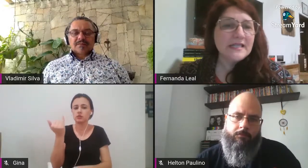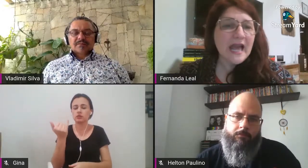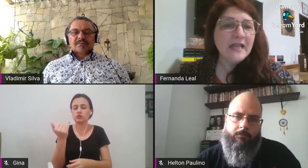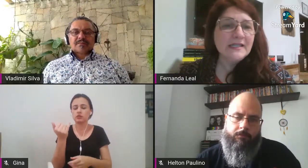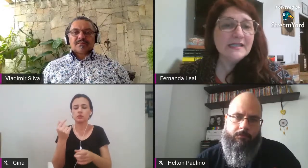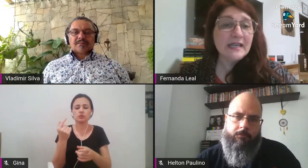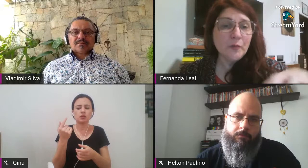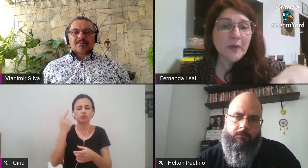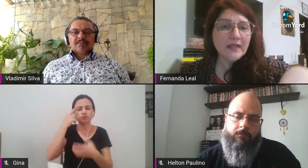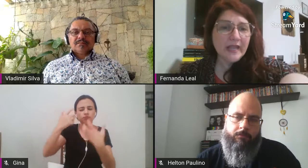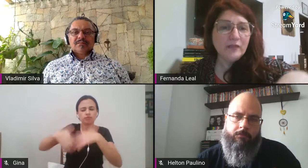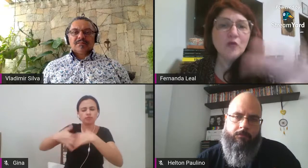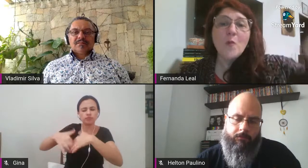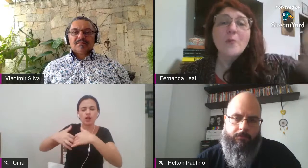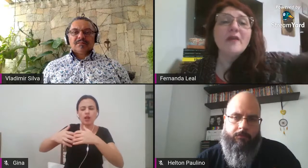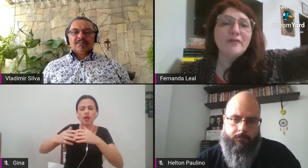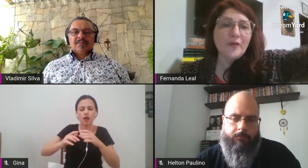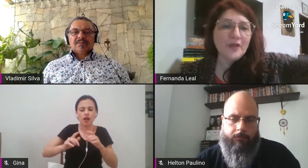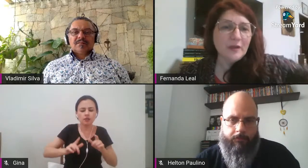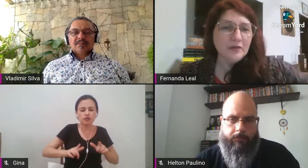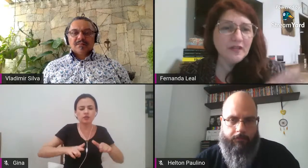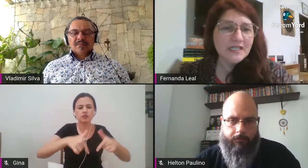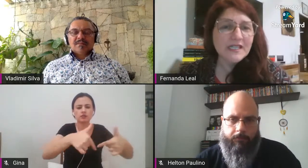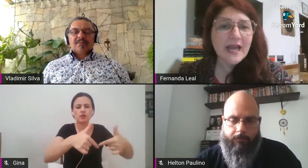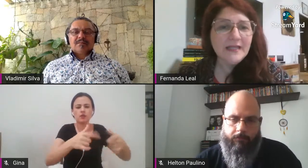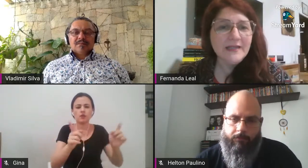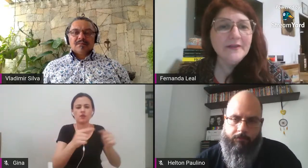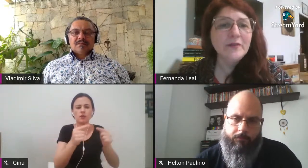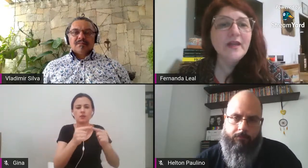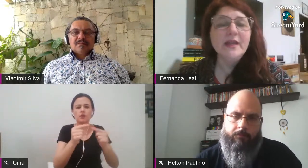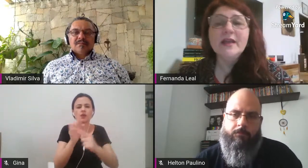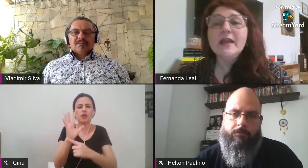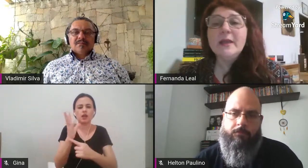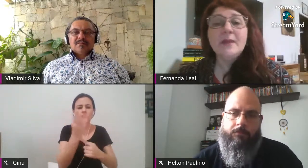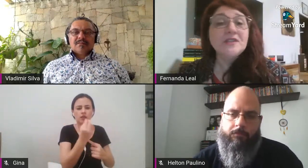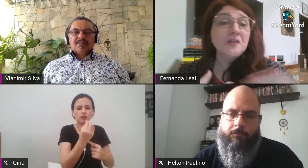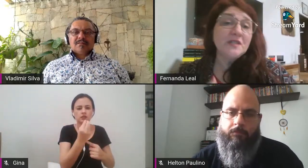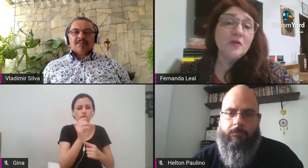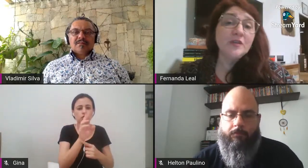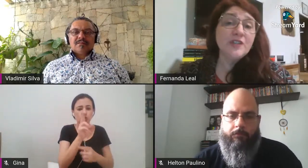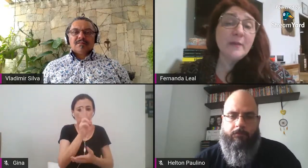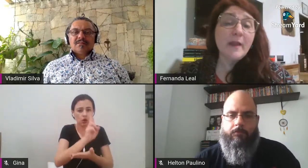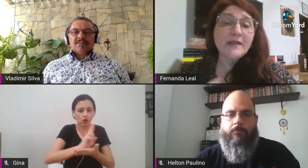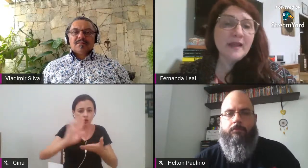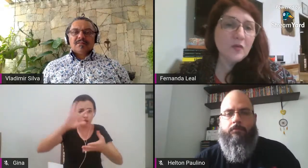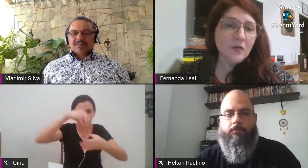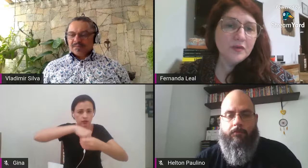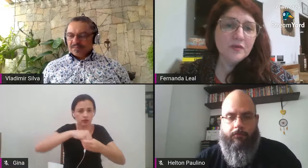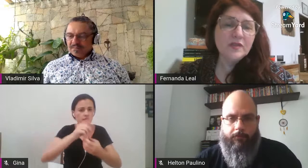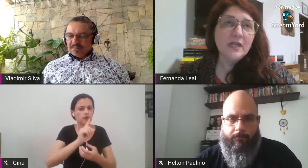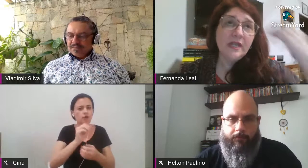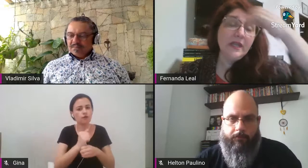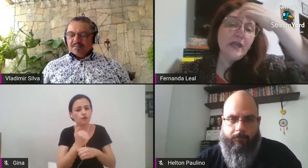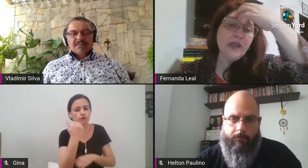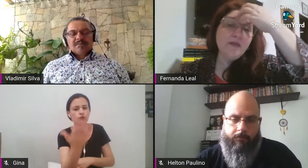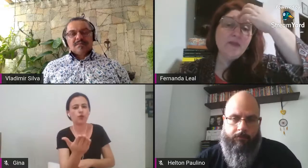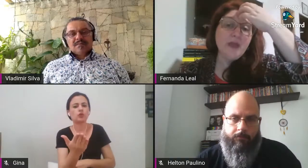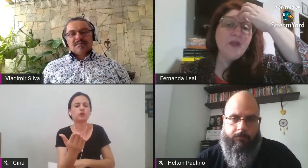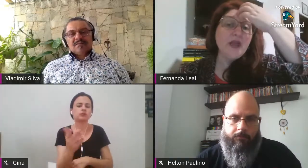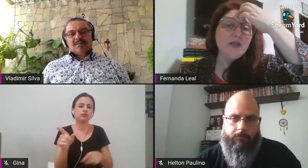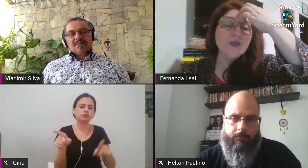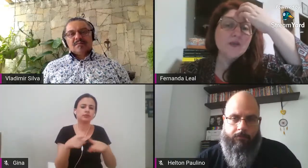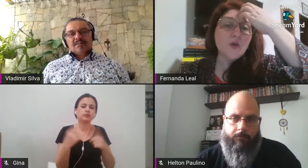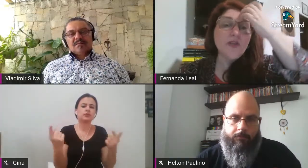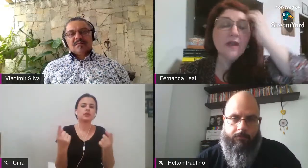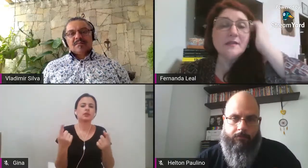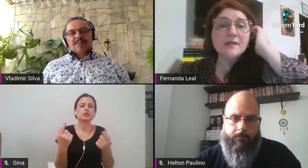ligadas às artes, tanto para dentro como para fora da universidade, não é? Mas a gente precisa conquistar mais recursos e, enfim,